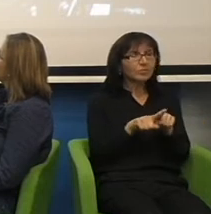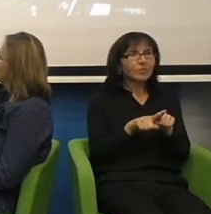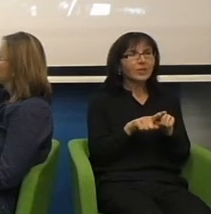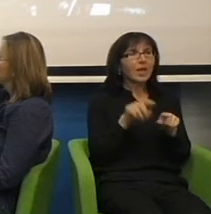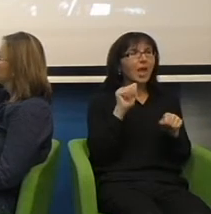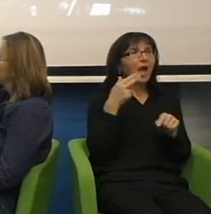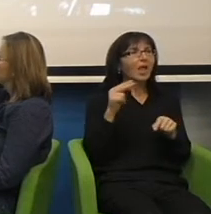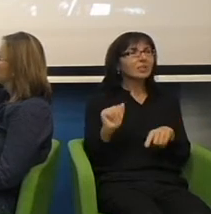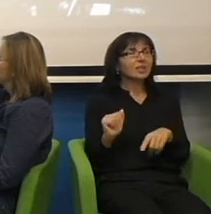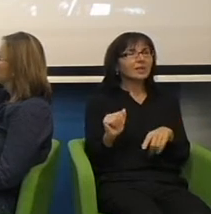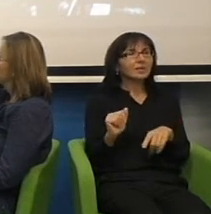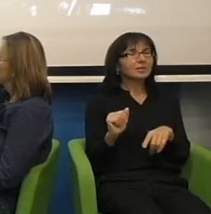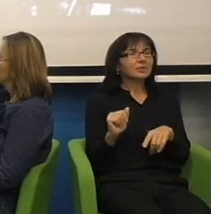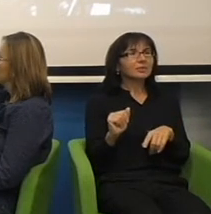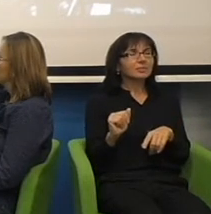Anna